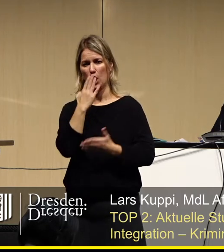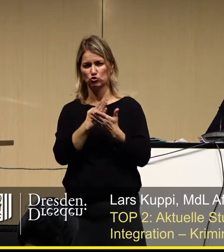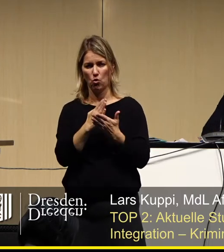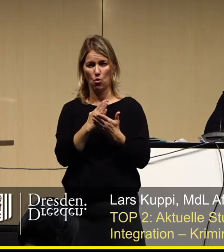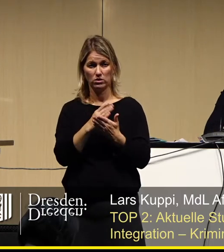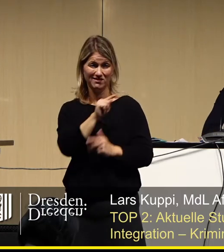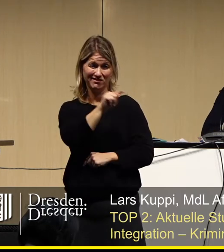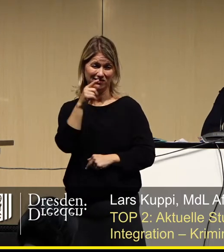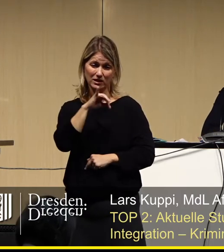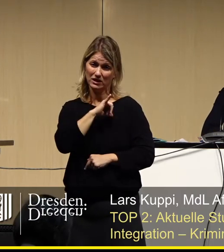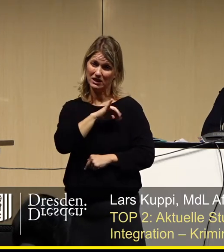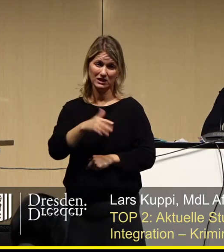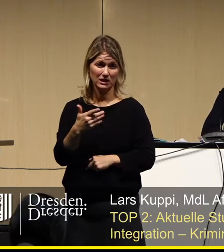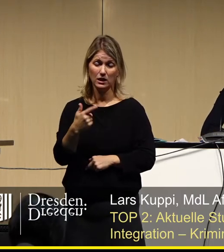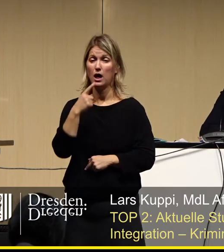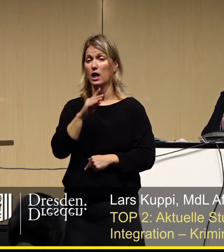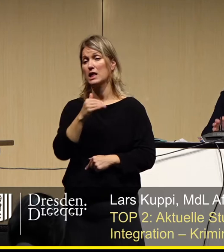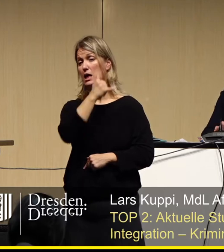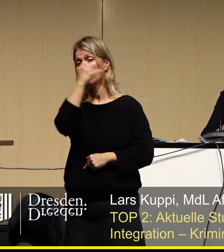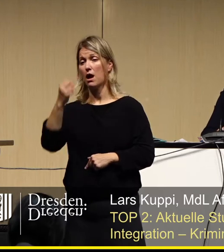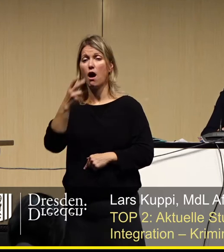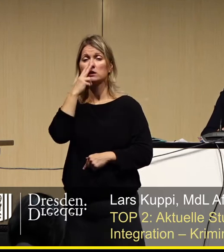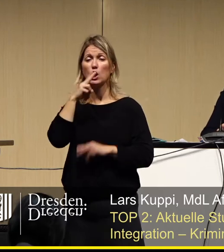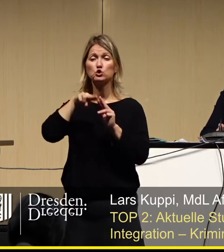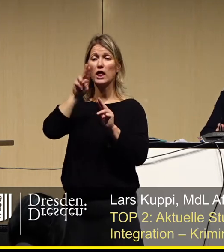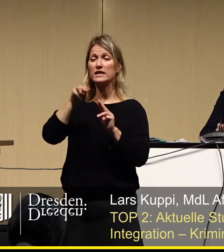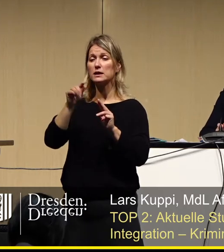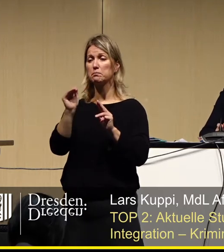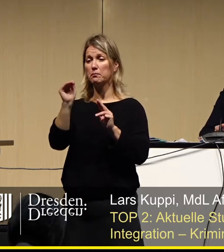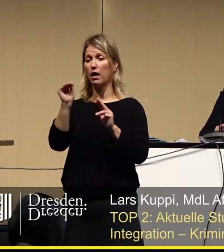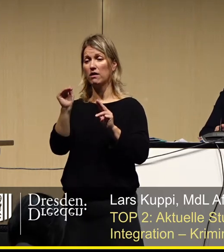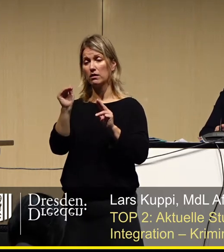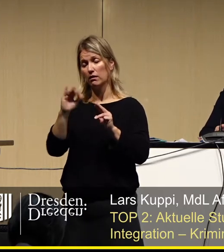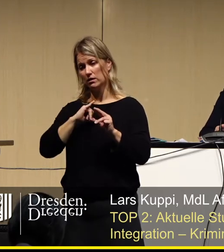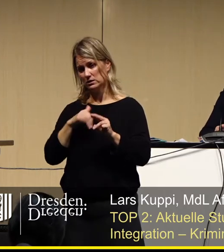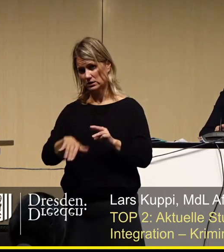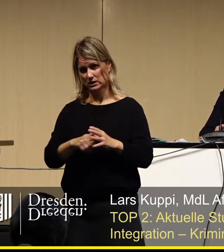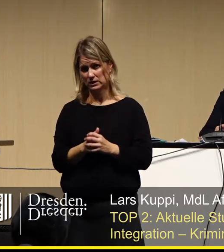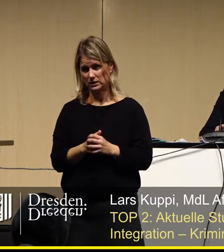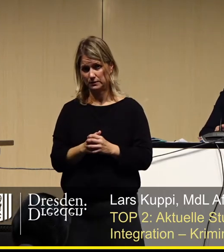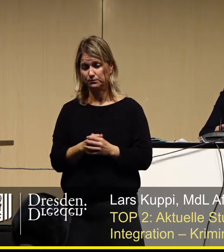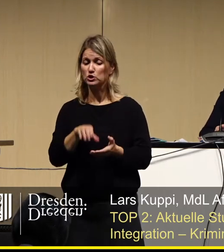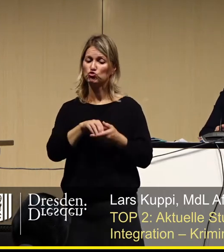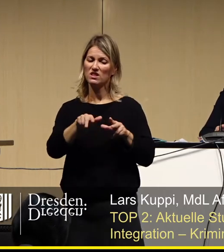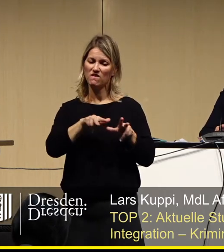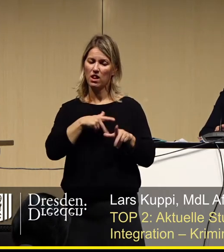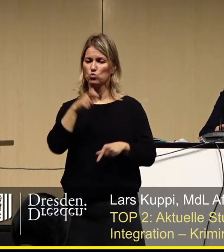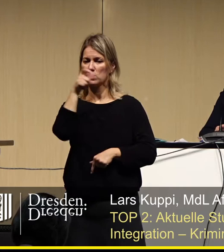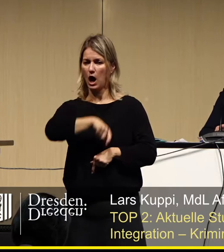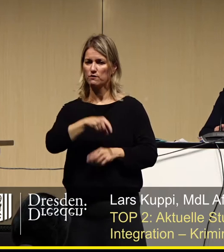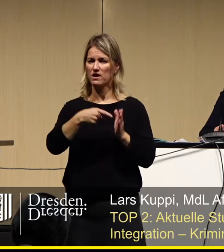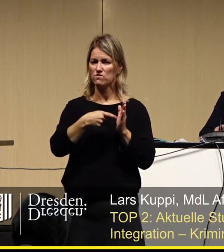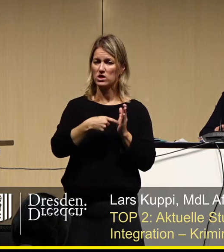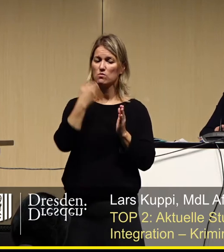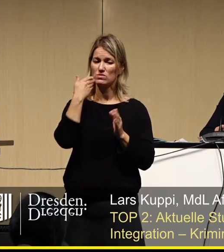Statistiken ein paar Straftaten im Jahr mehr oder weniger ausweisen. Wir fordern die Stadtverwaltung auf, ehrlich über